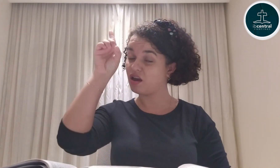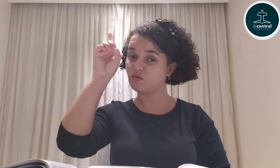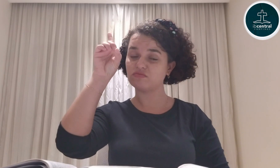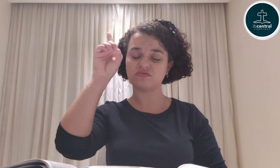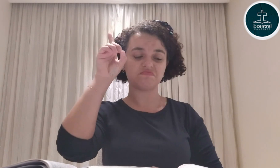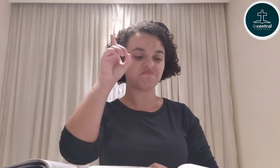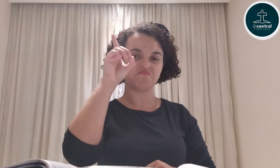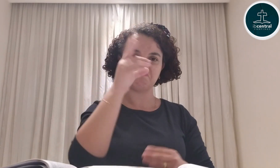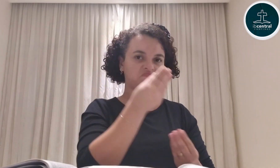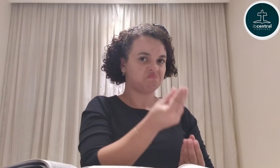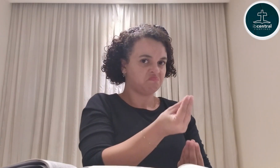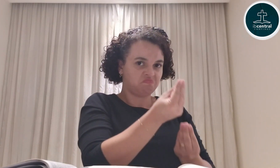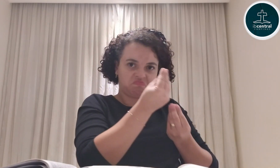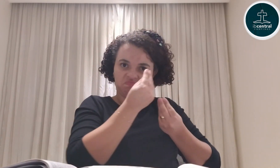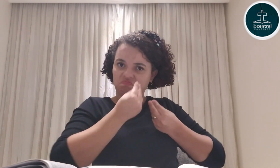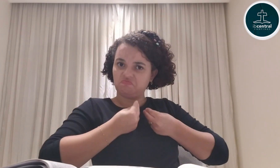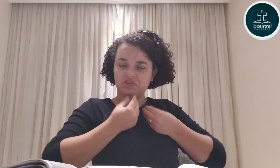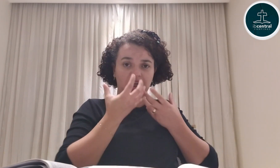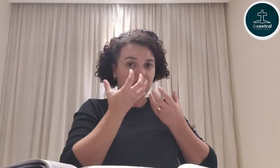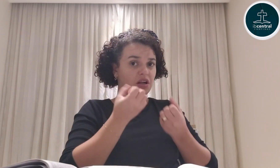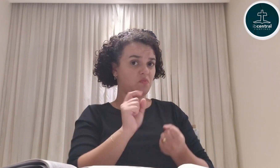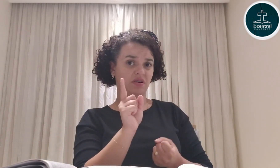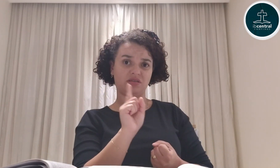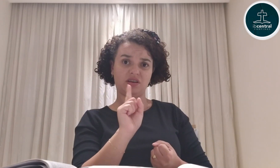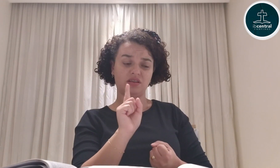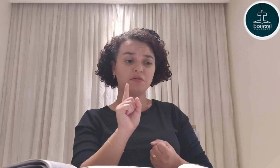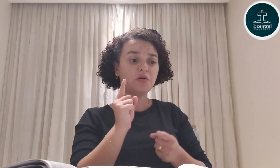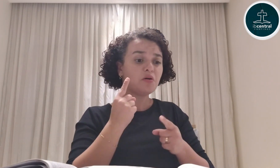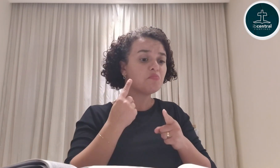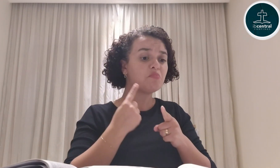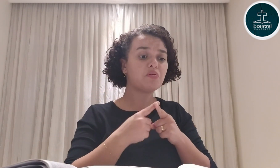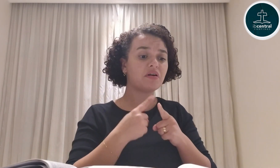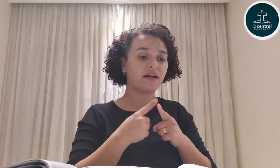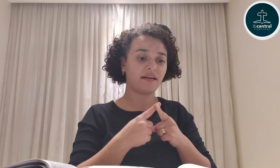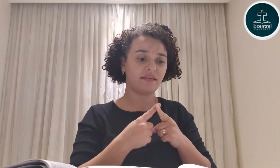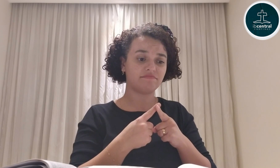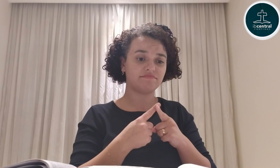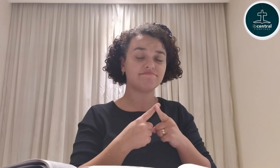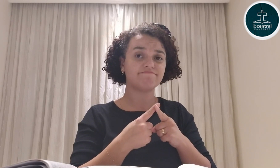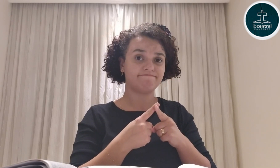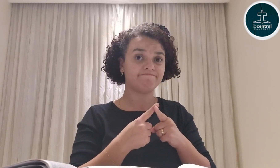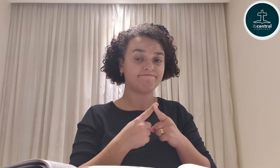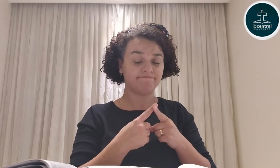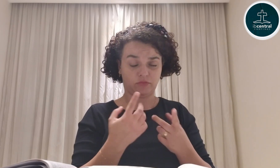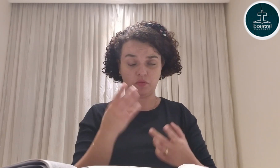Deus não aceitou